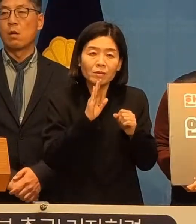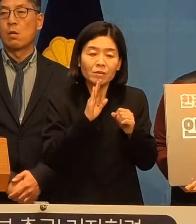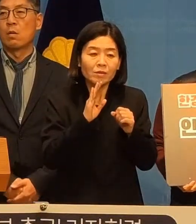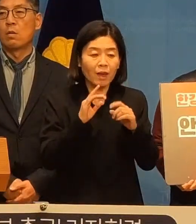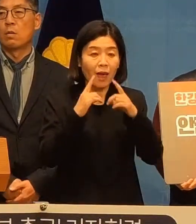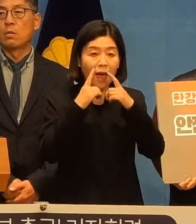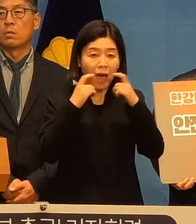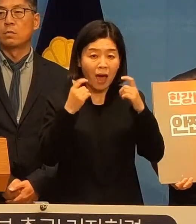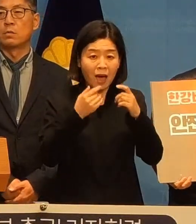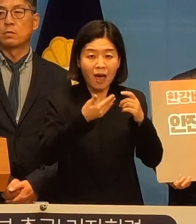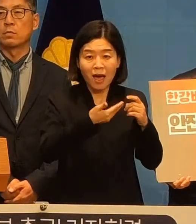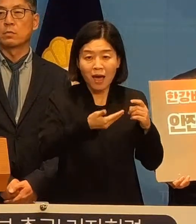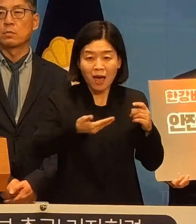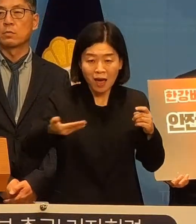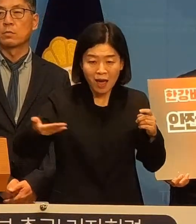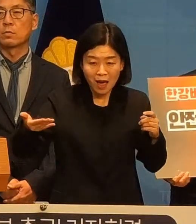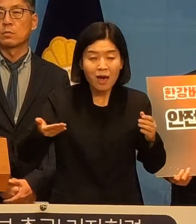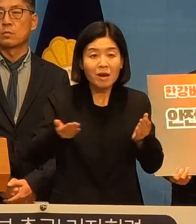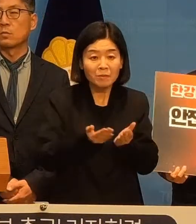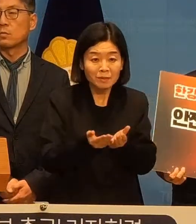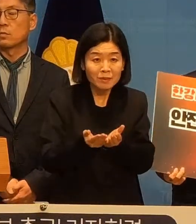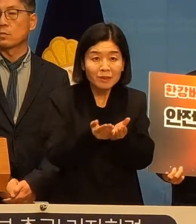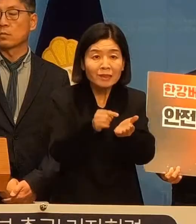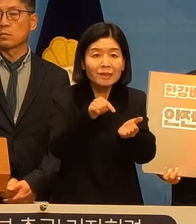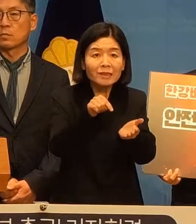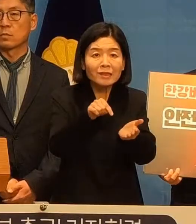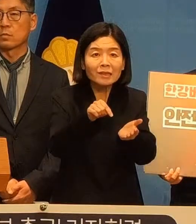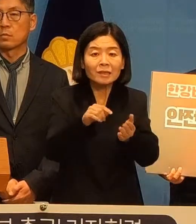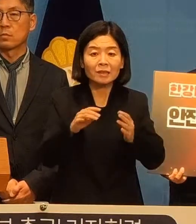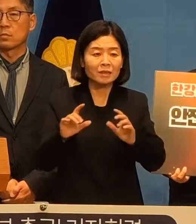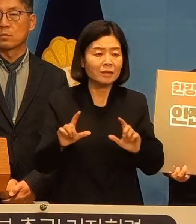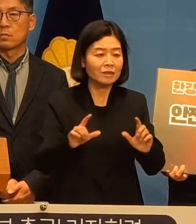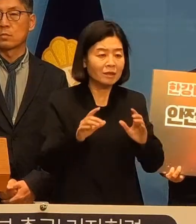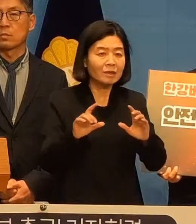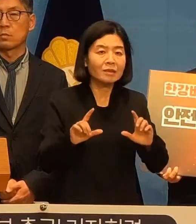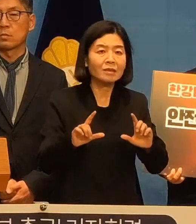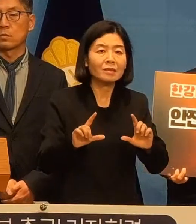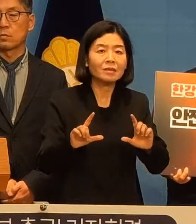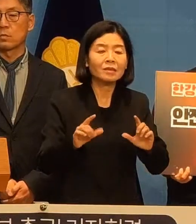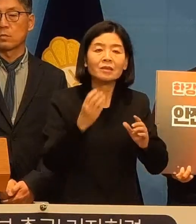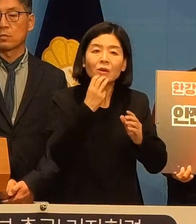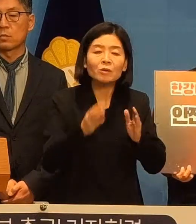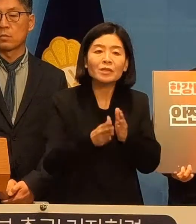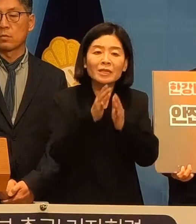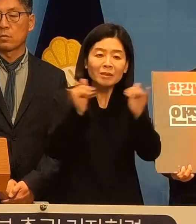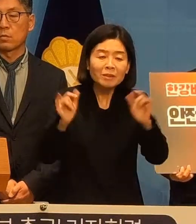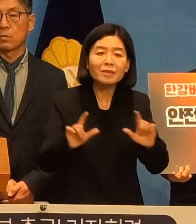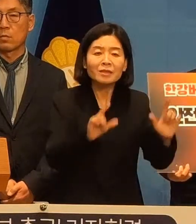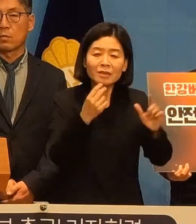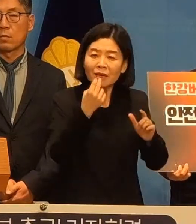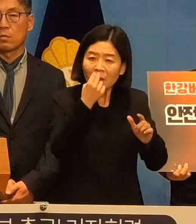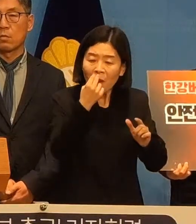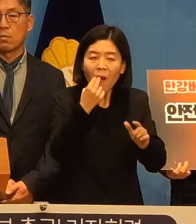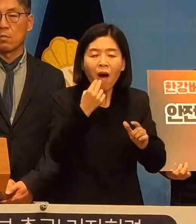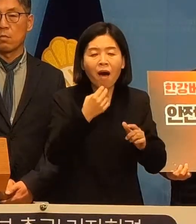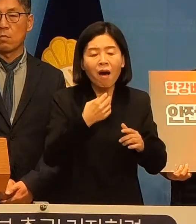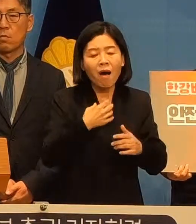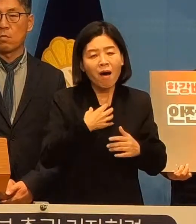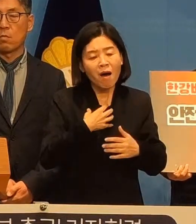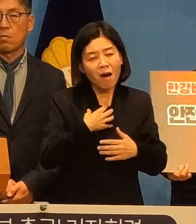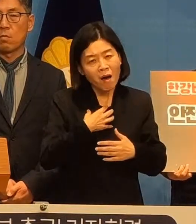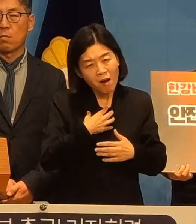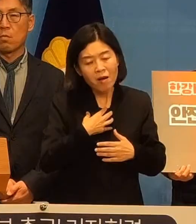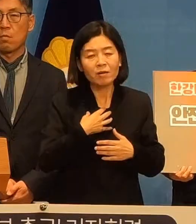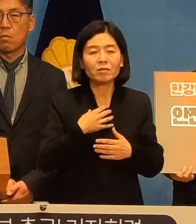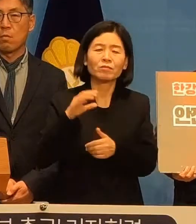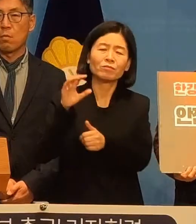한강버스가 시민의 생명을 담보로 위험한 운행을 계속하고 있는 현실에 대해서 규탄하고